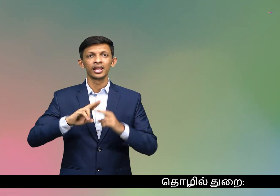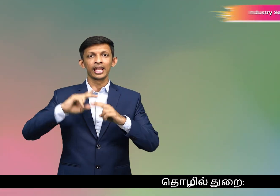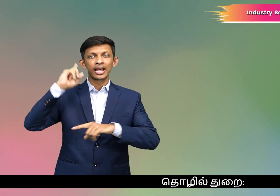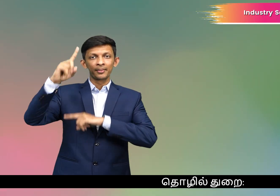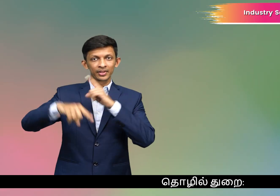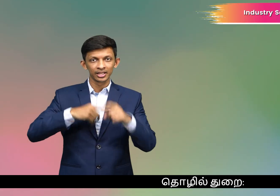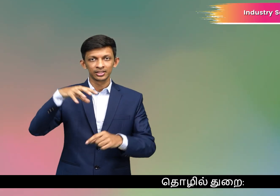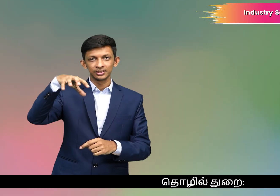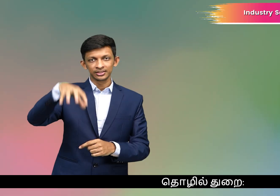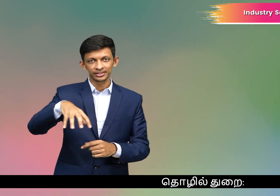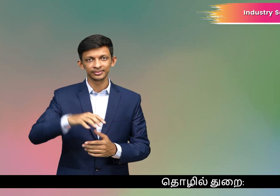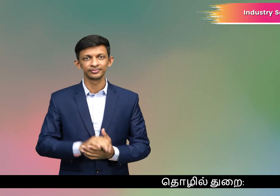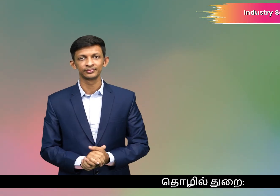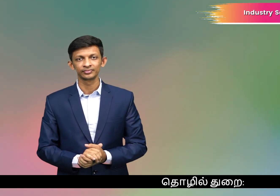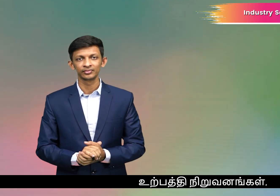தொழில்துறை